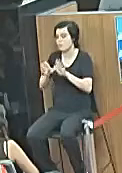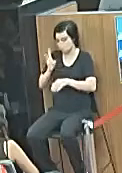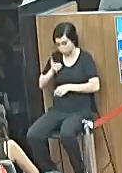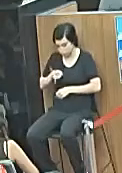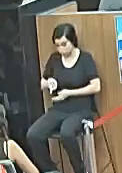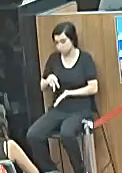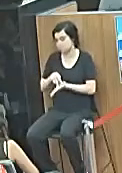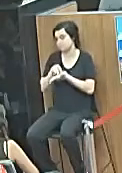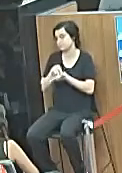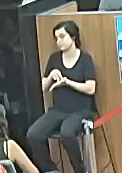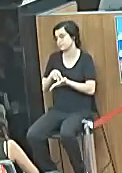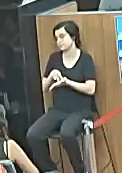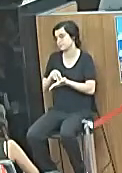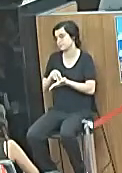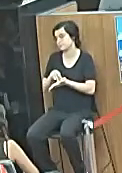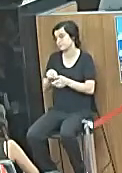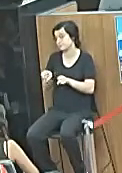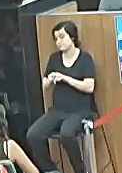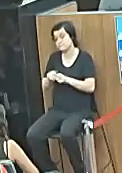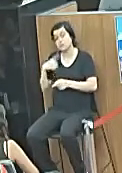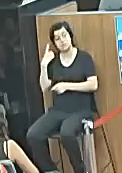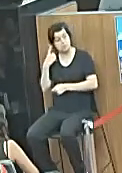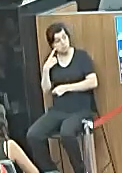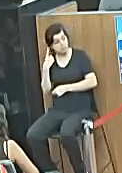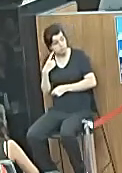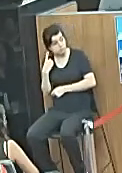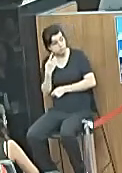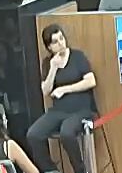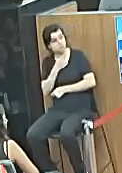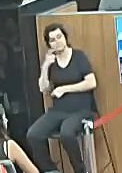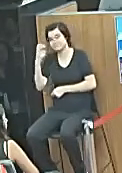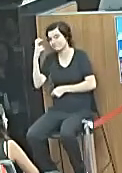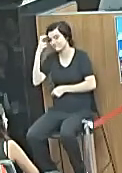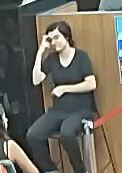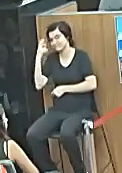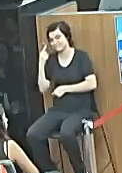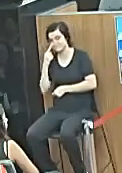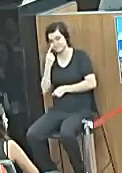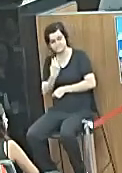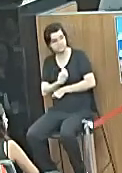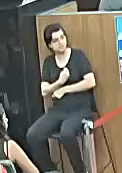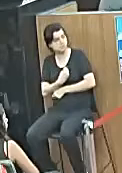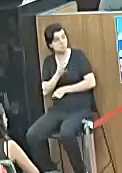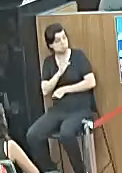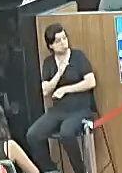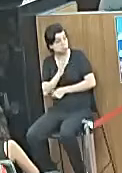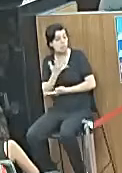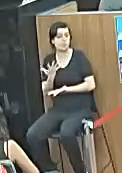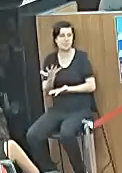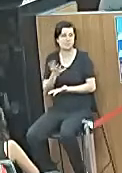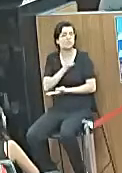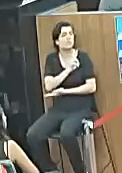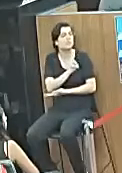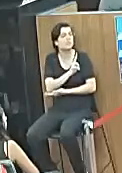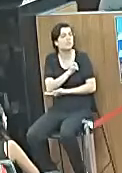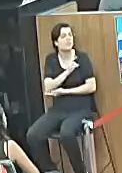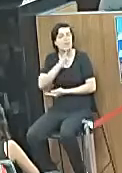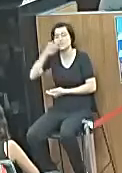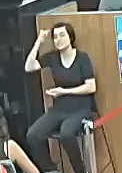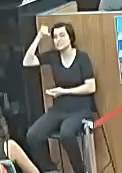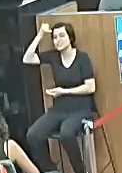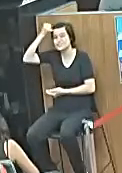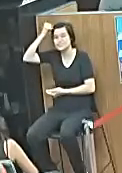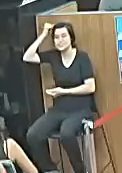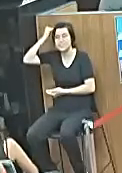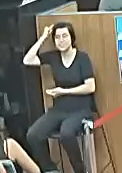e também meu caro deputado aí tal deputado josé guilherme não tá não o seu nome jean freire